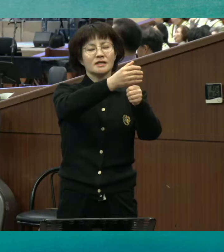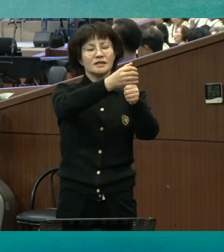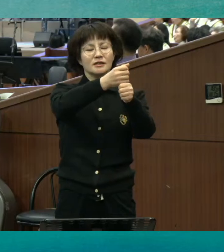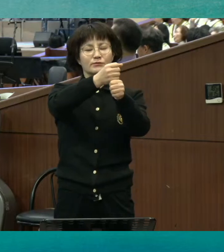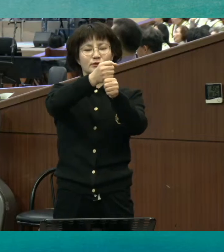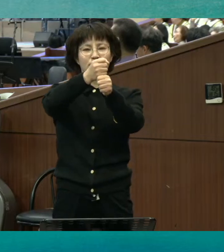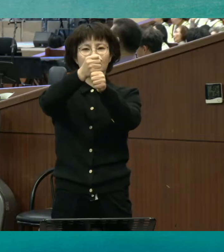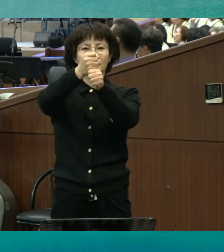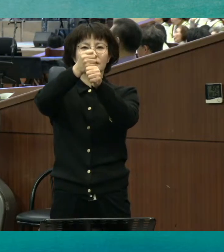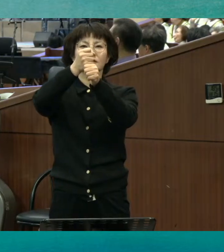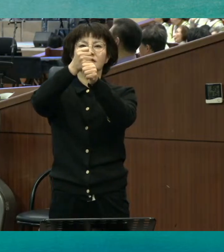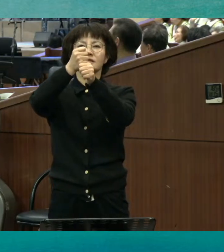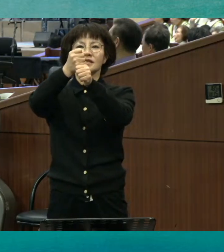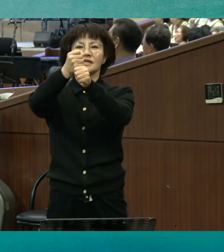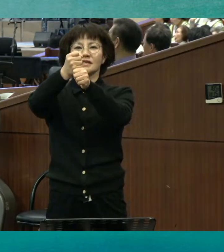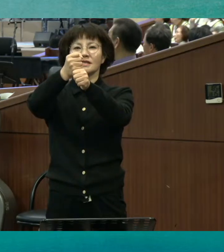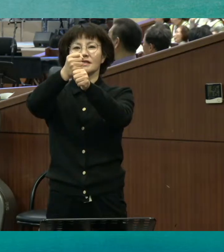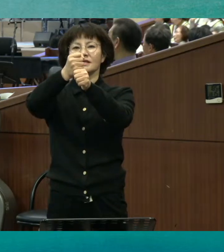나를